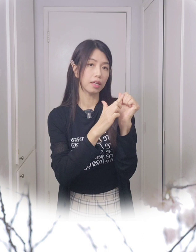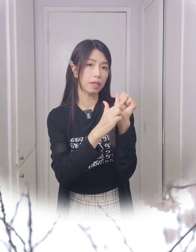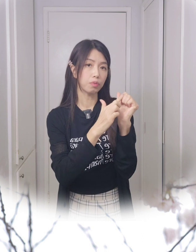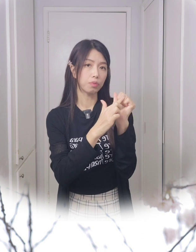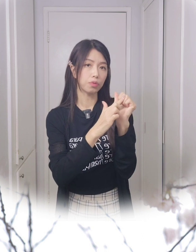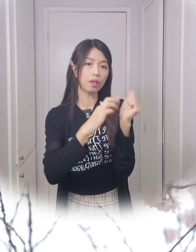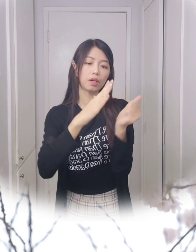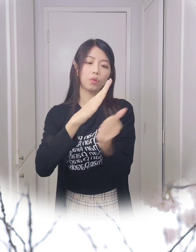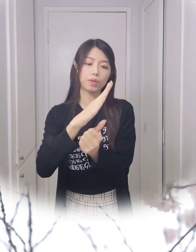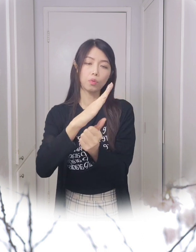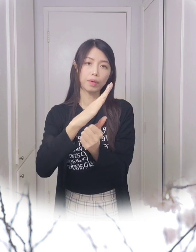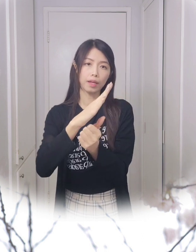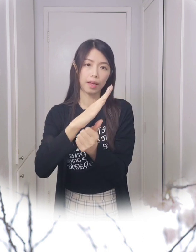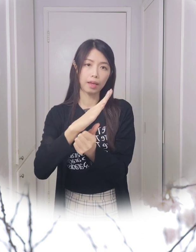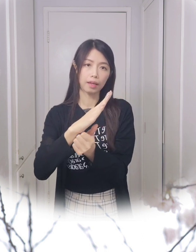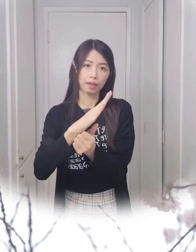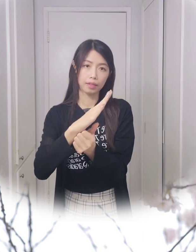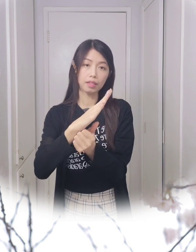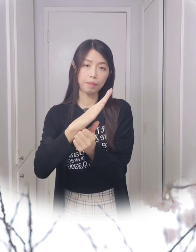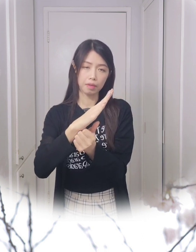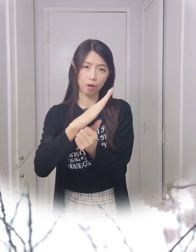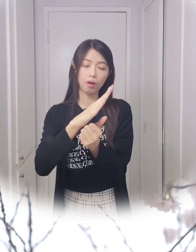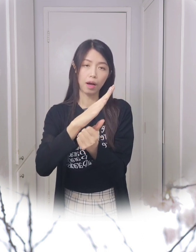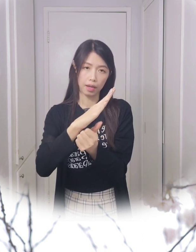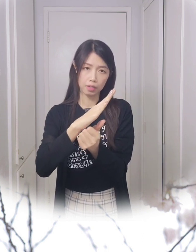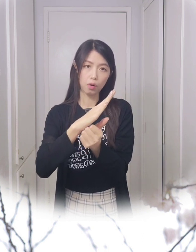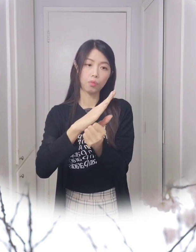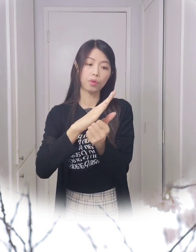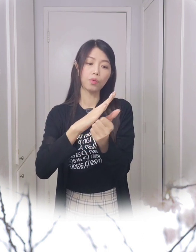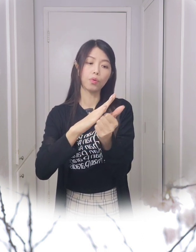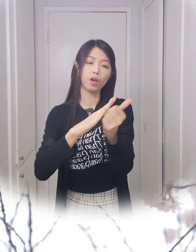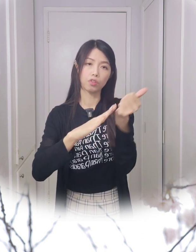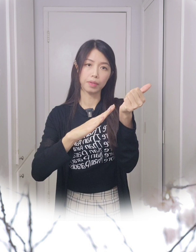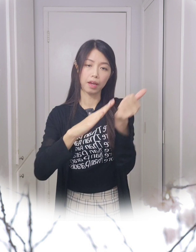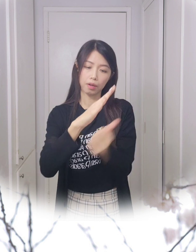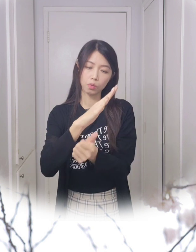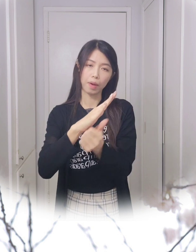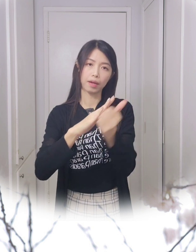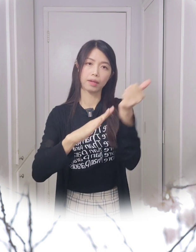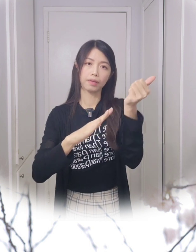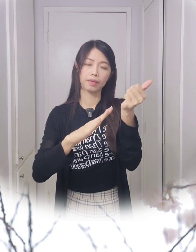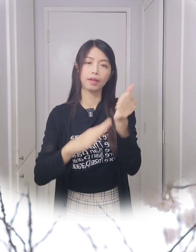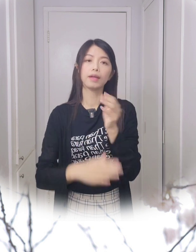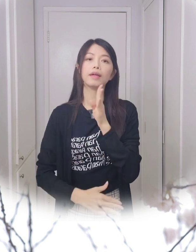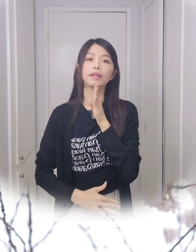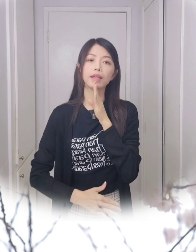이 부분을 왼손바닥에 스치면서 아래에서 위로 올려주시면 돼요. 소망.